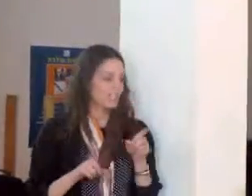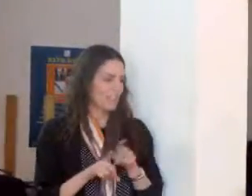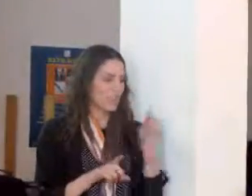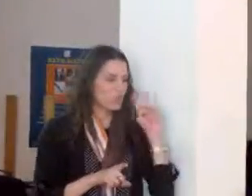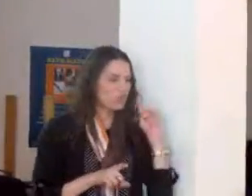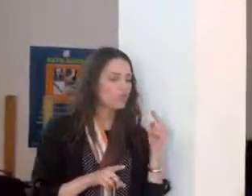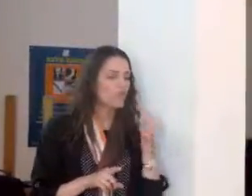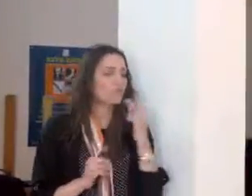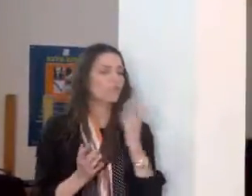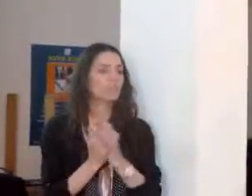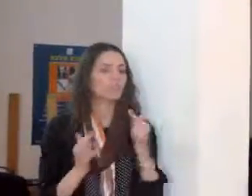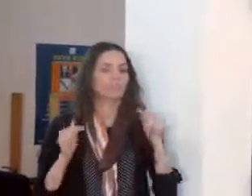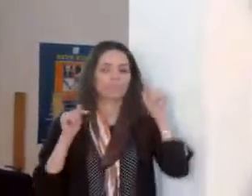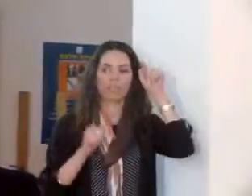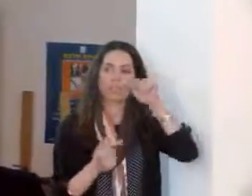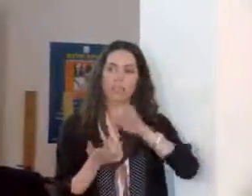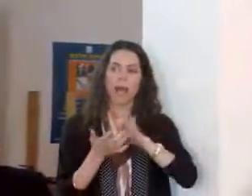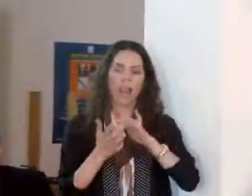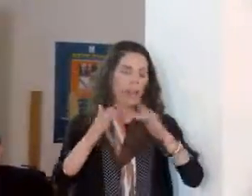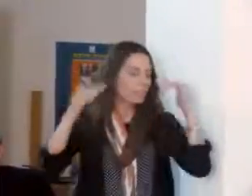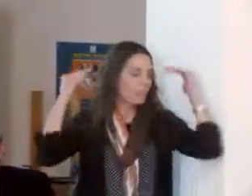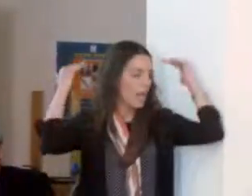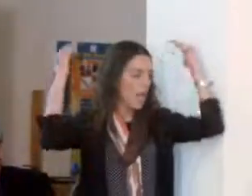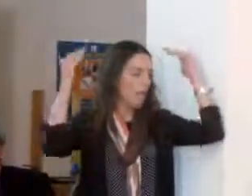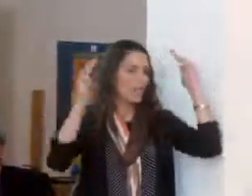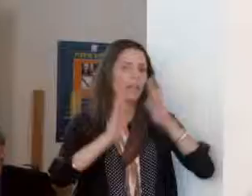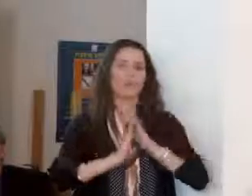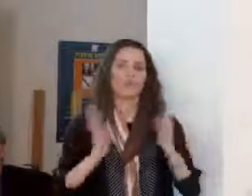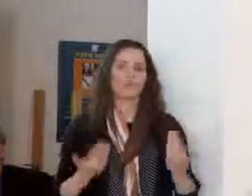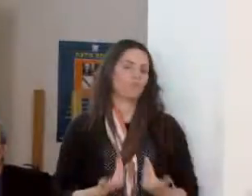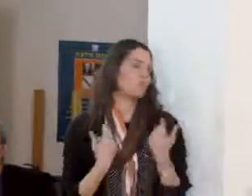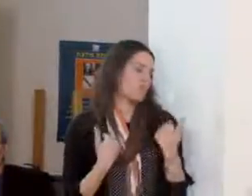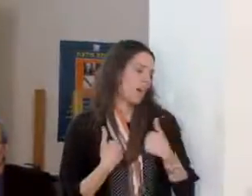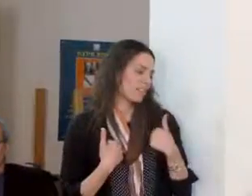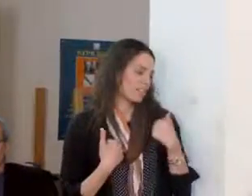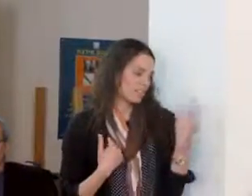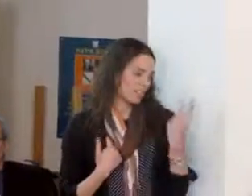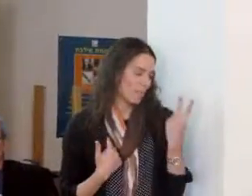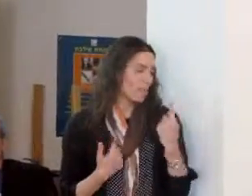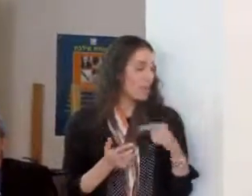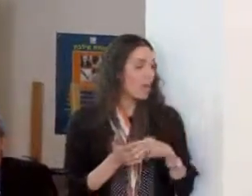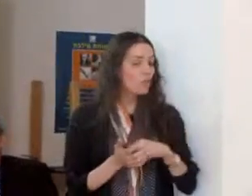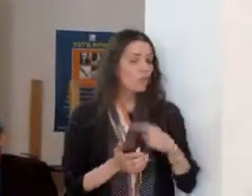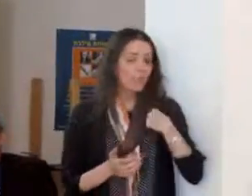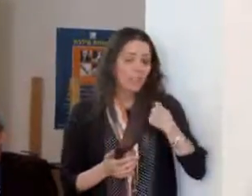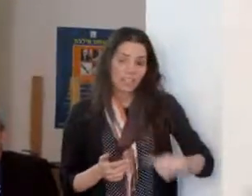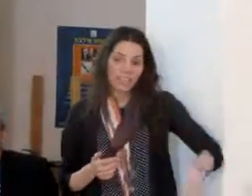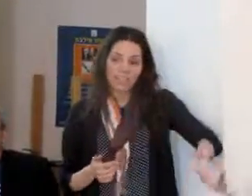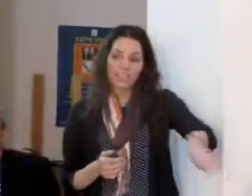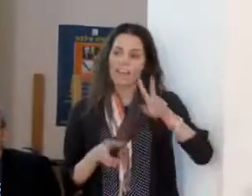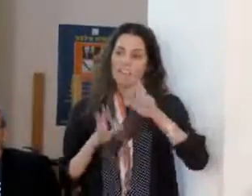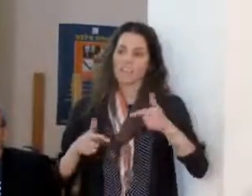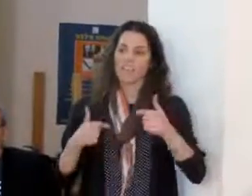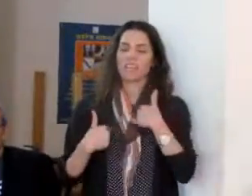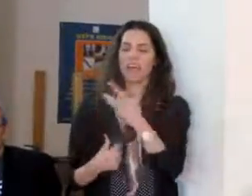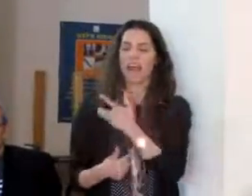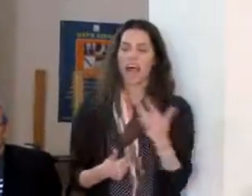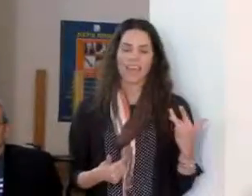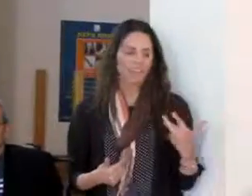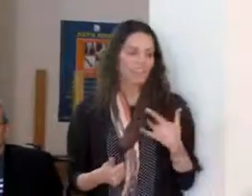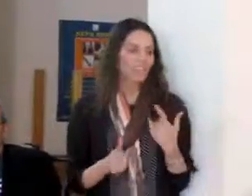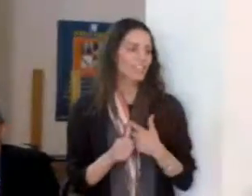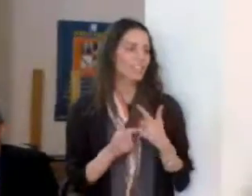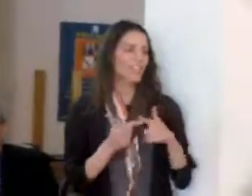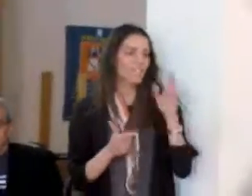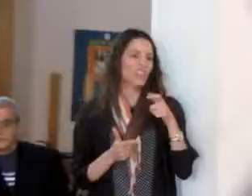وصلوا لمراكز عالي بدون مساعدتنا احنا، لانه احنا بنكون ممكن فينا الاناني،